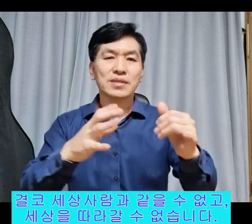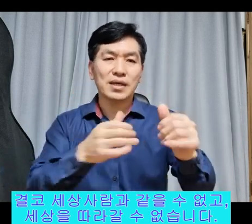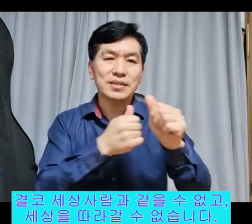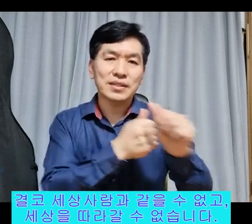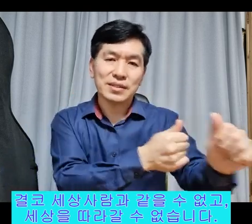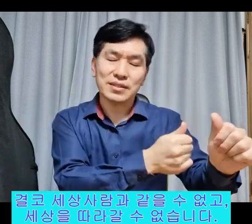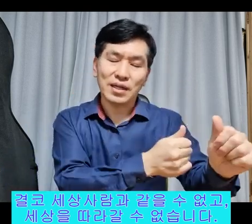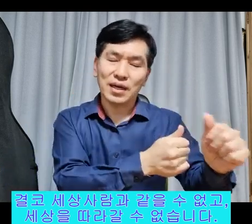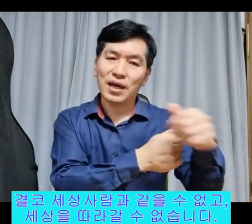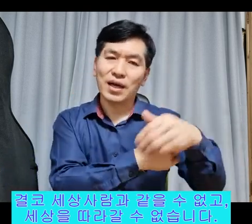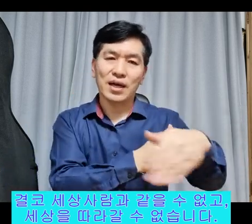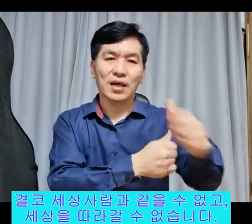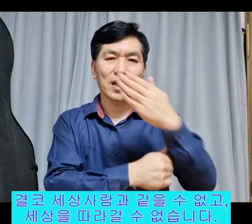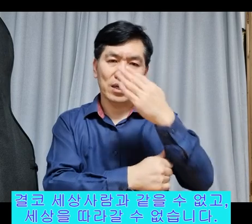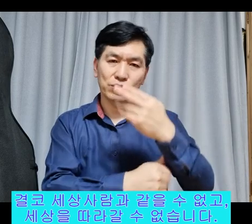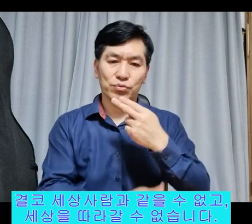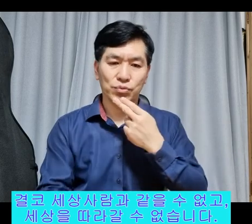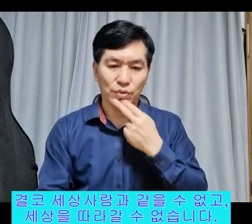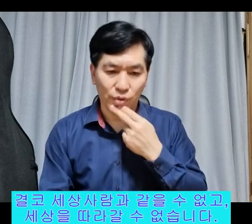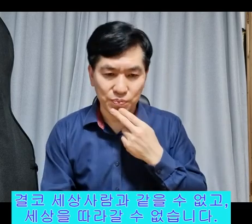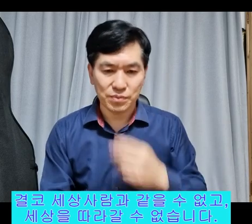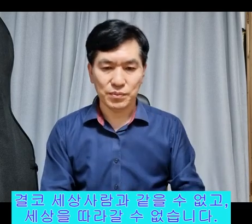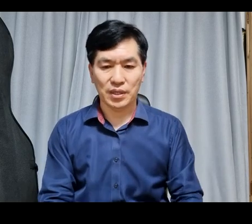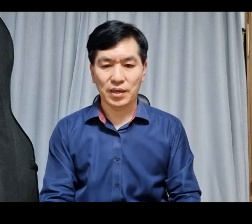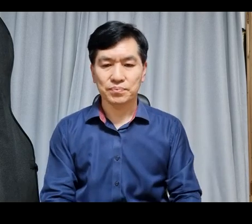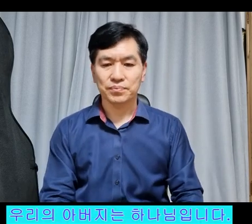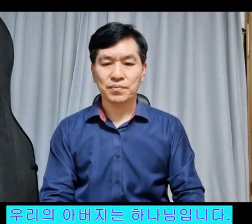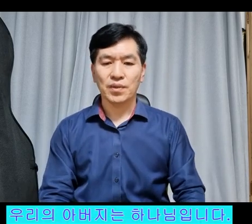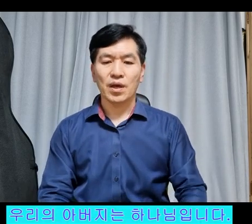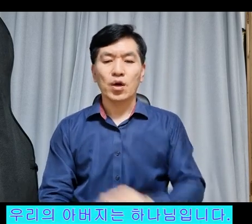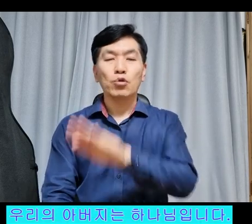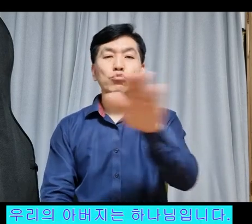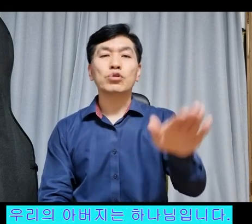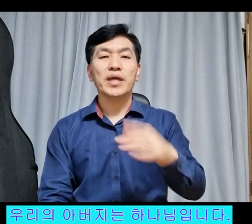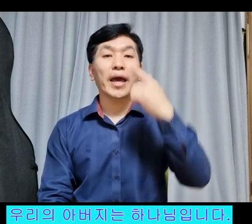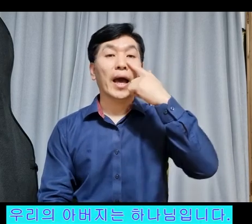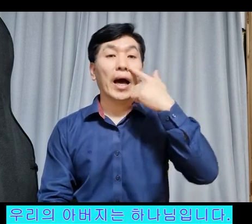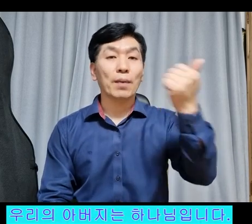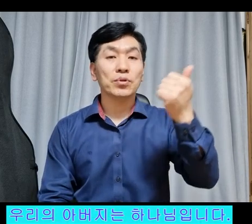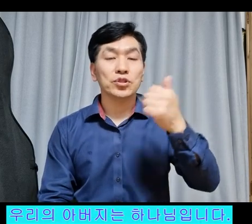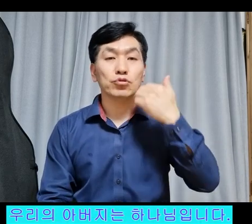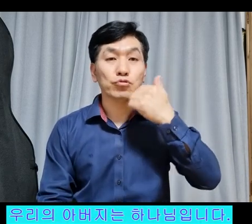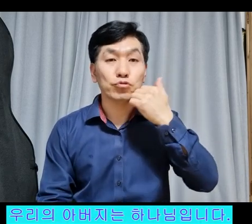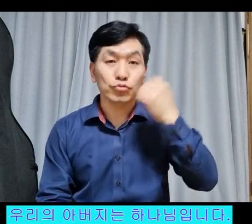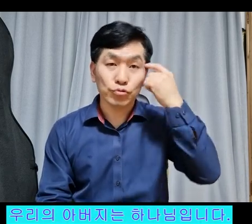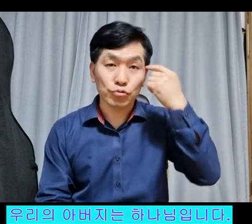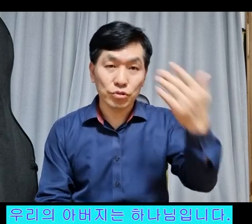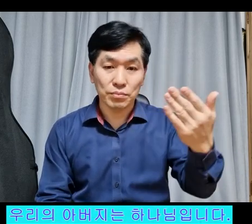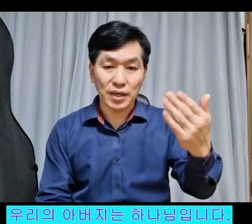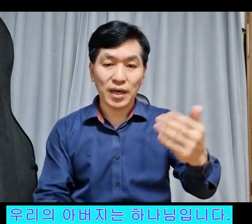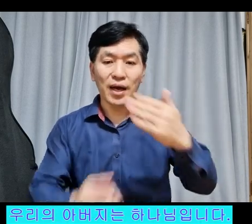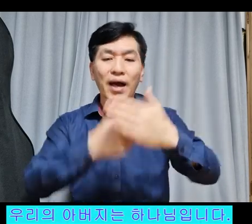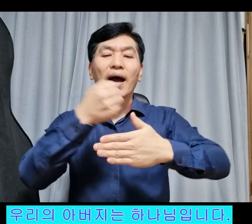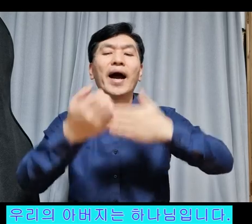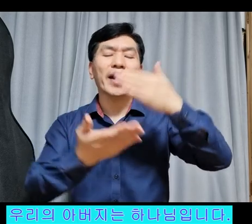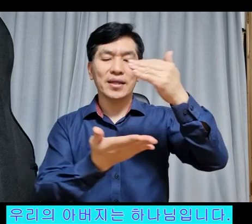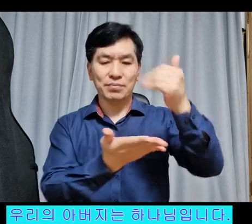세상을 따라갈 수 없습니다. 우리의 아버지는 누구입니까?